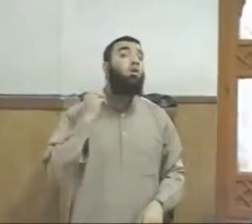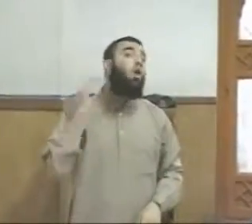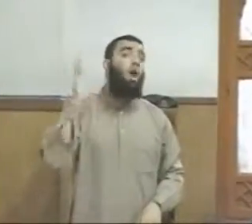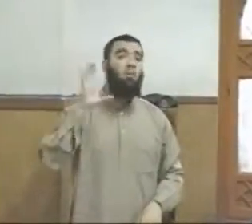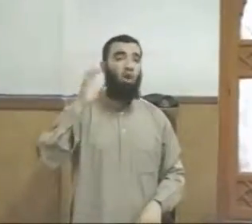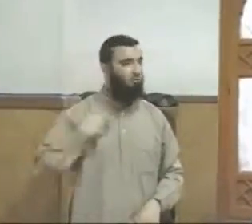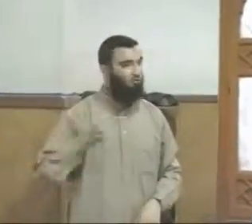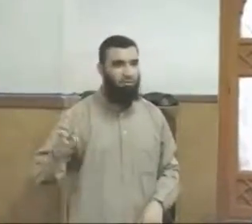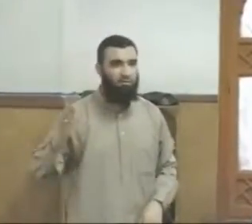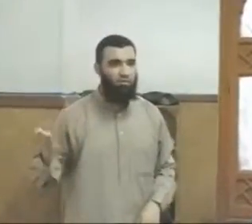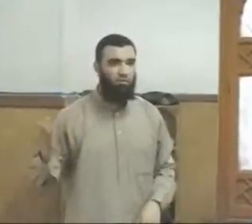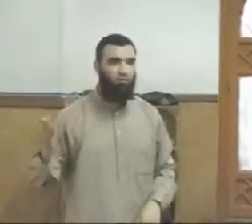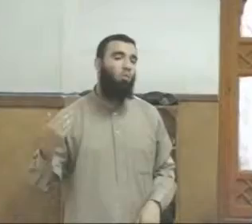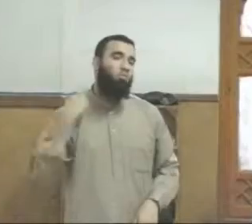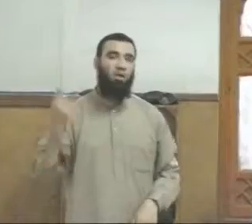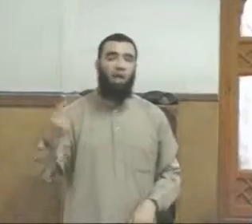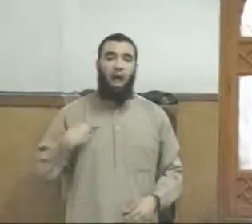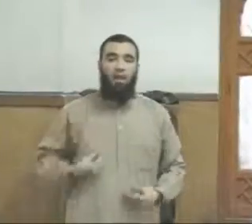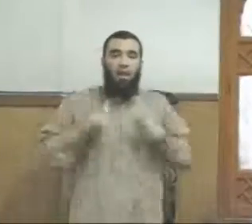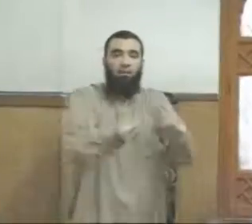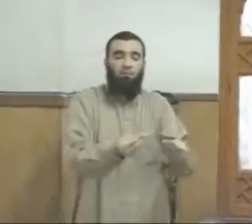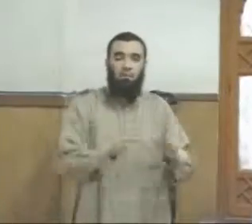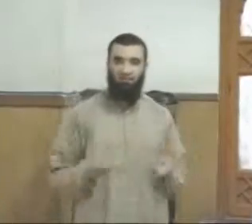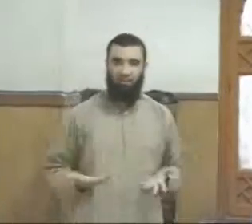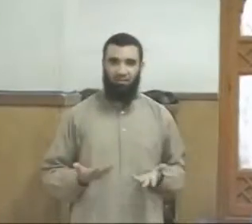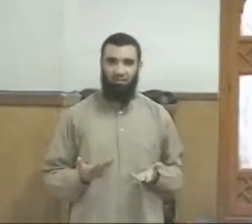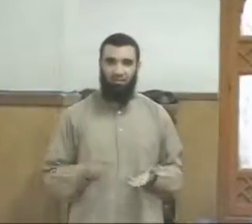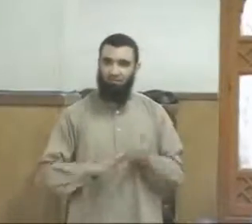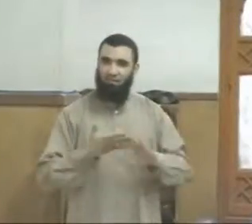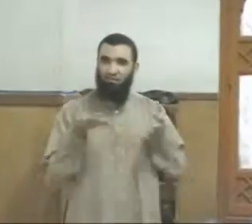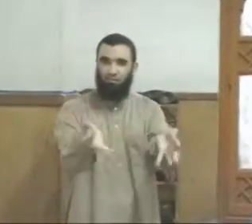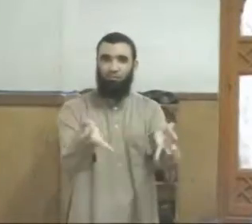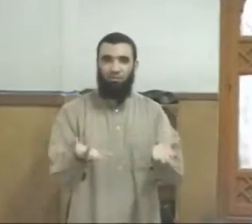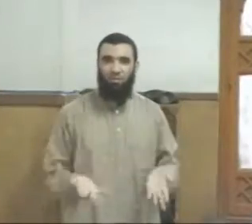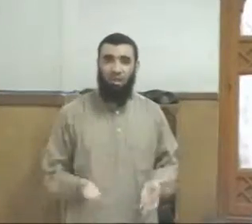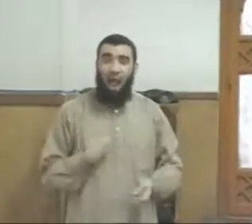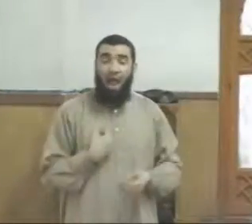ودينه. ما الذي قدمته له؟ هل علمته؟